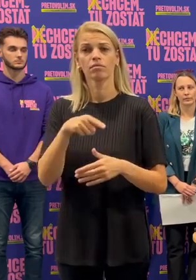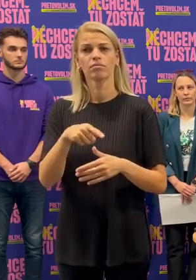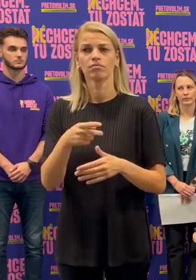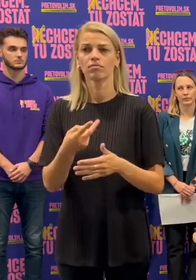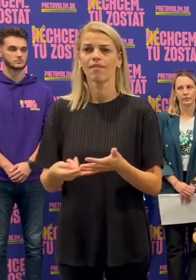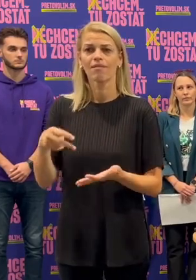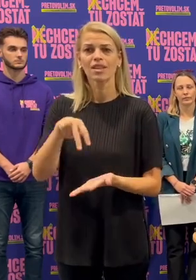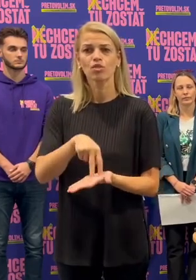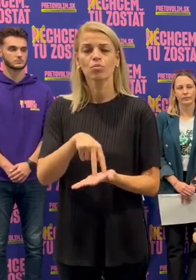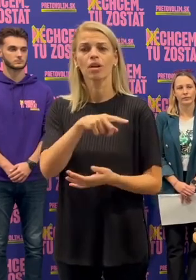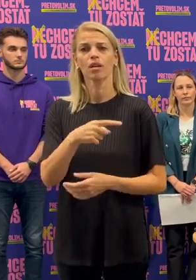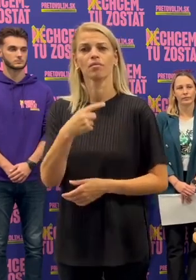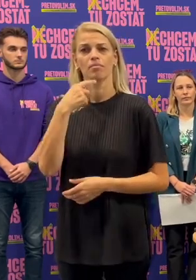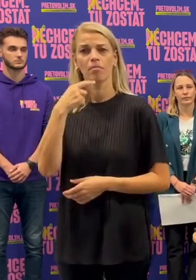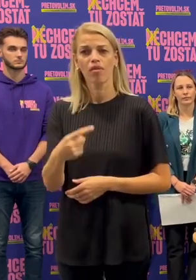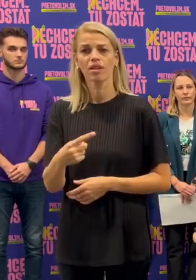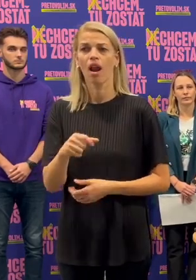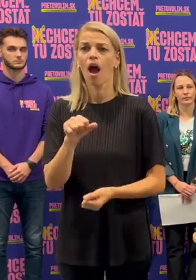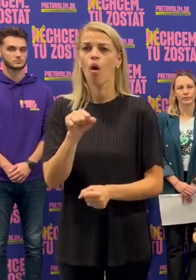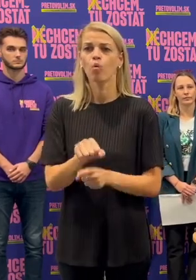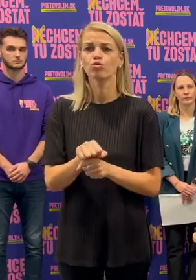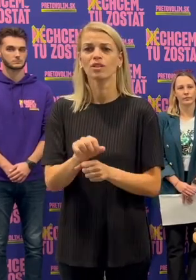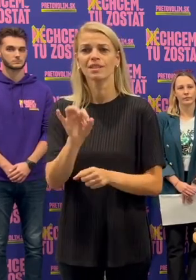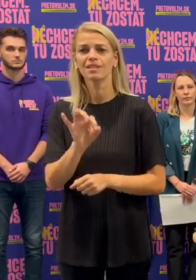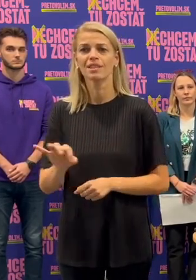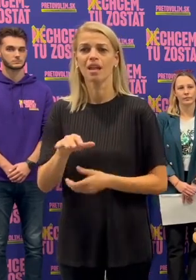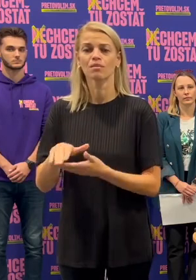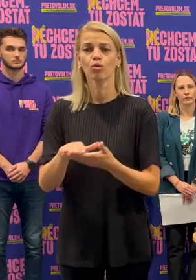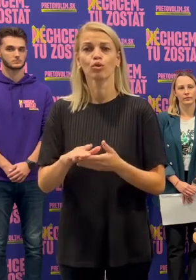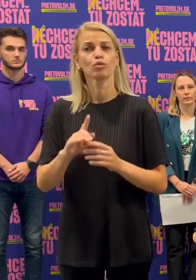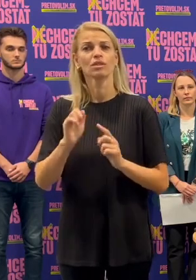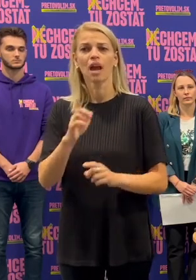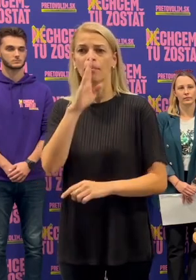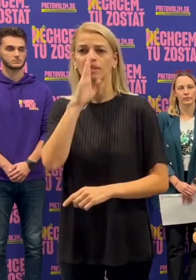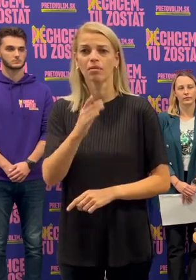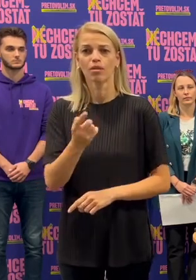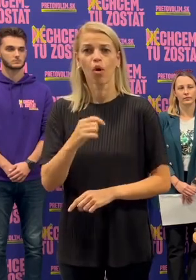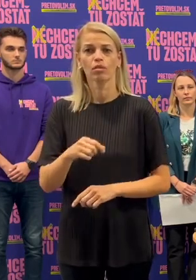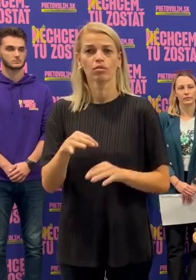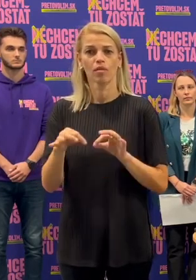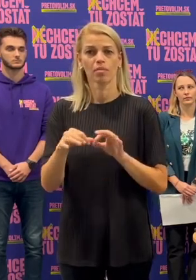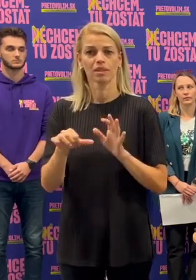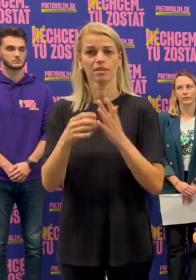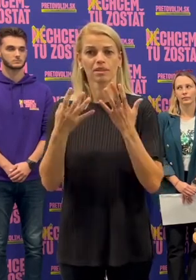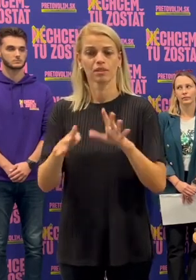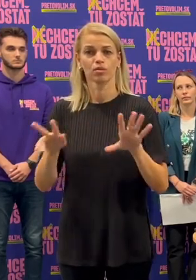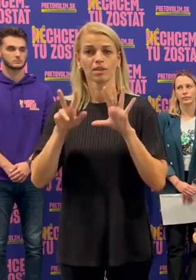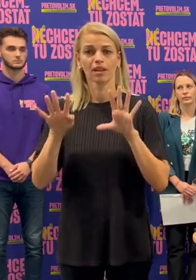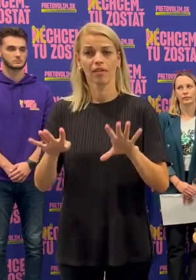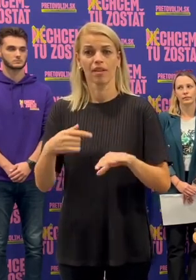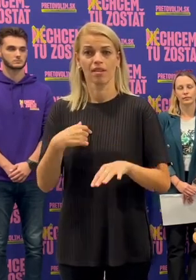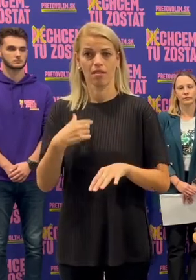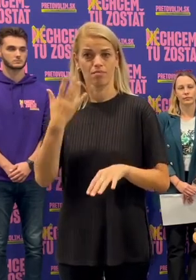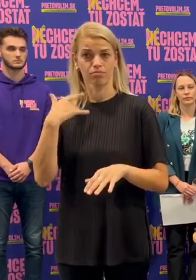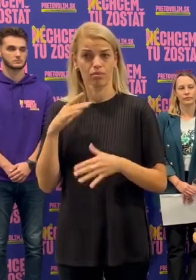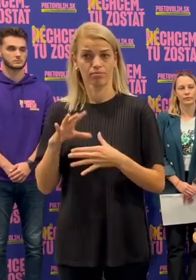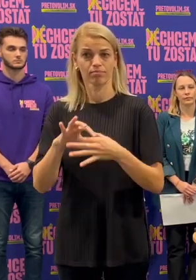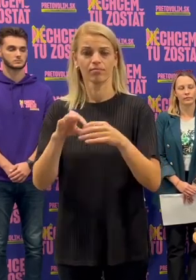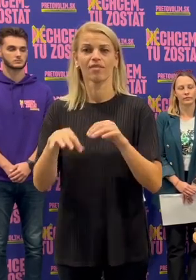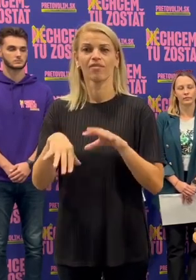vystúpili a povedali a určili celé spoločnosti, že kam treba ísť od novembra 89, kde som bol ja svojho času zapojený, cez